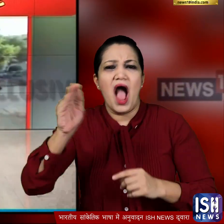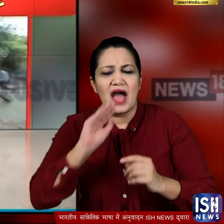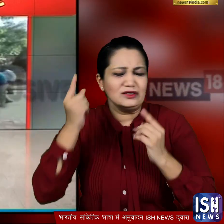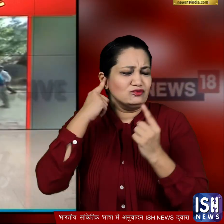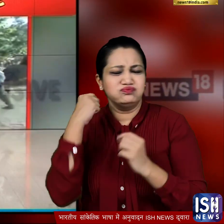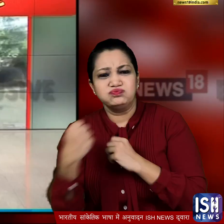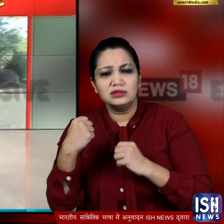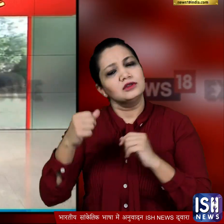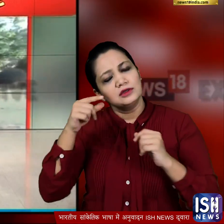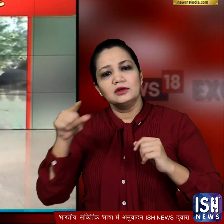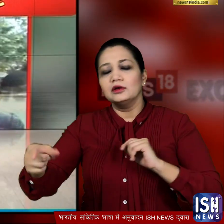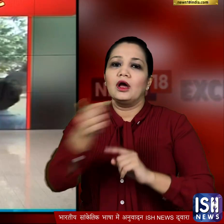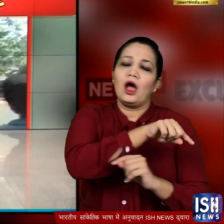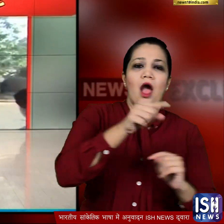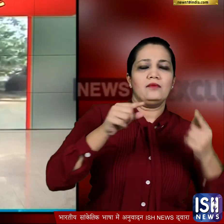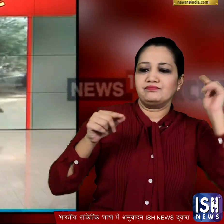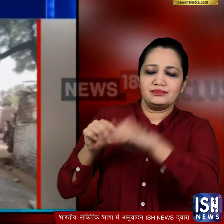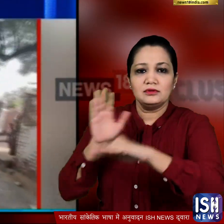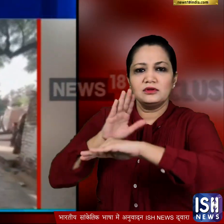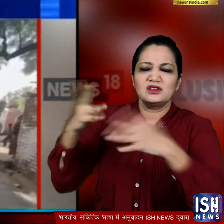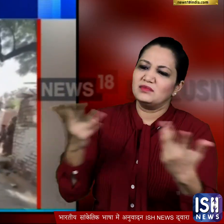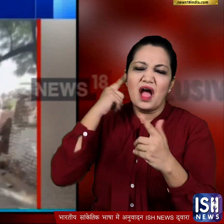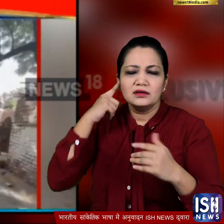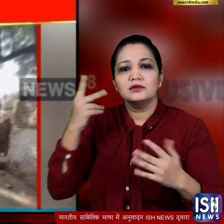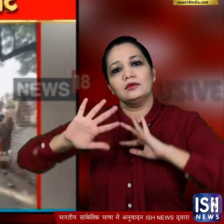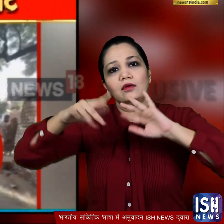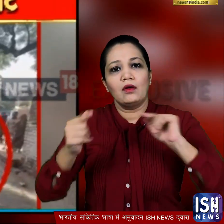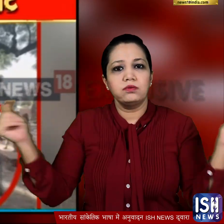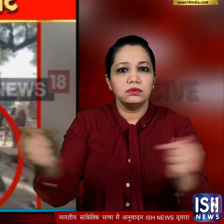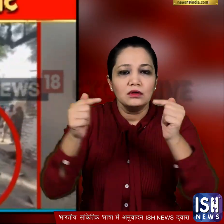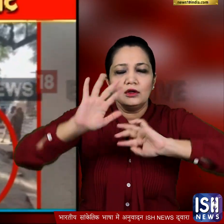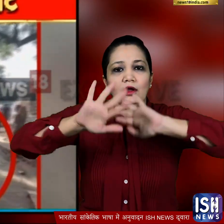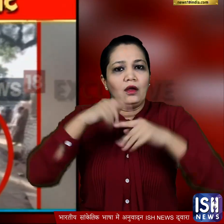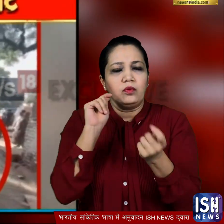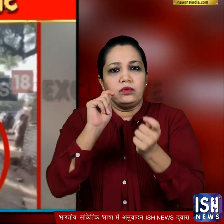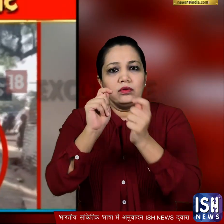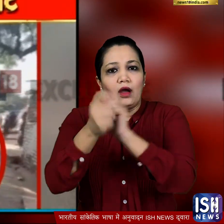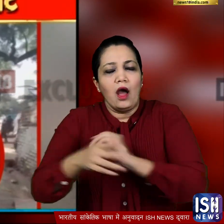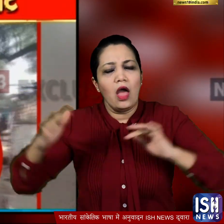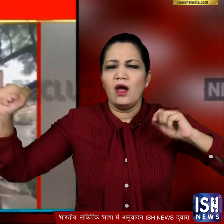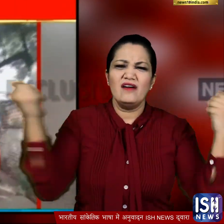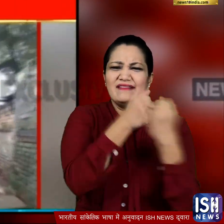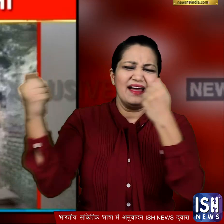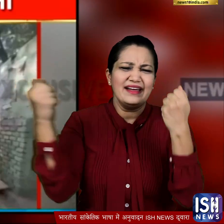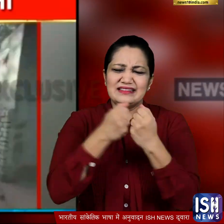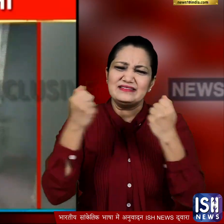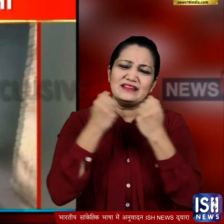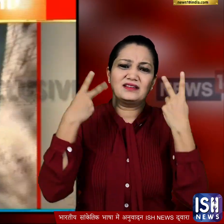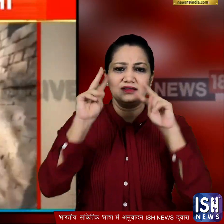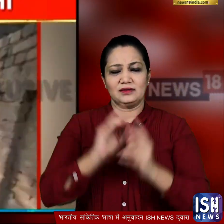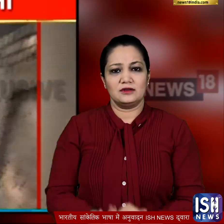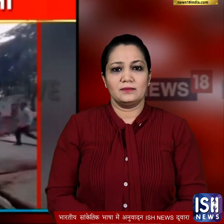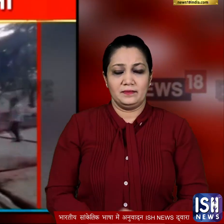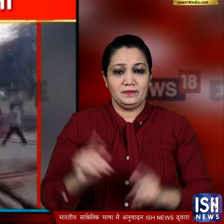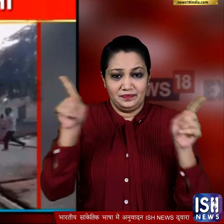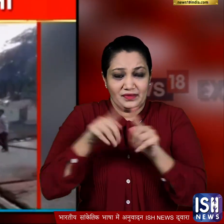गाना बजाने पर एक पक्ष ने दूसरे को टोक दिया, जिस पर विवाद इतना बढ़ गया कि देखते ही देखते दोनों पक्षों के लोग एक दूसरे से